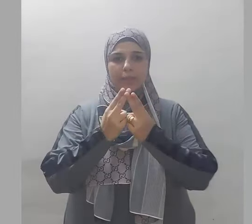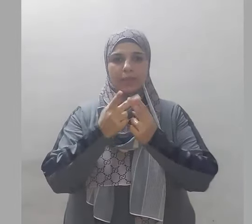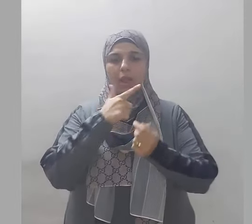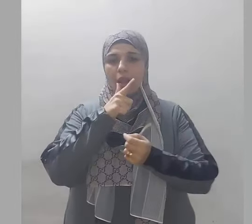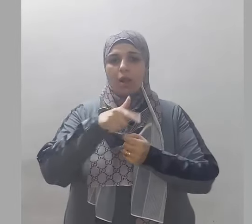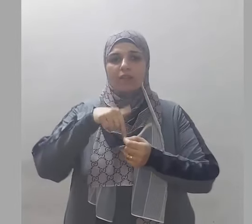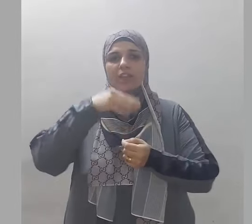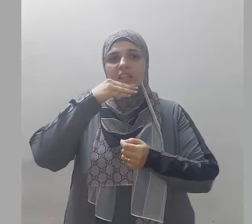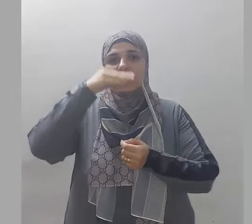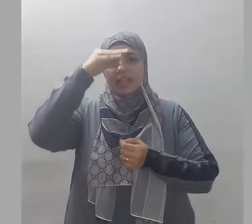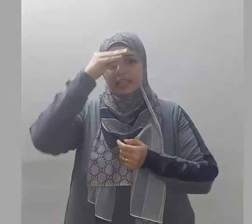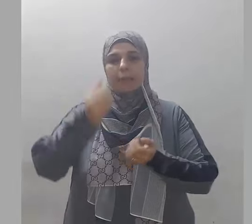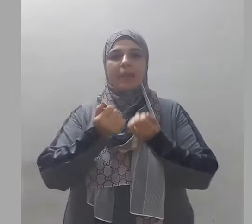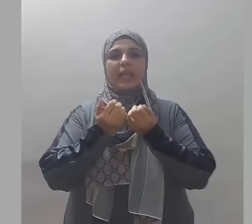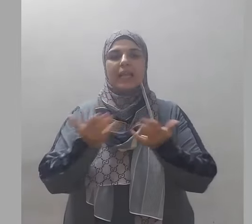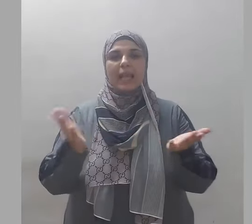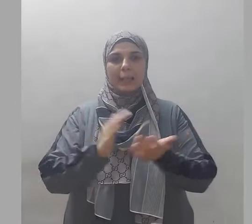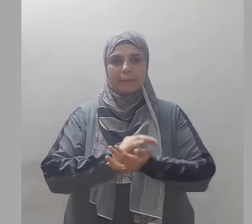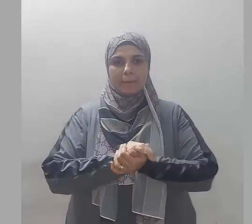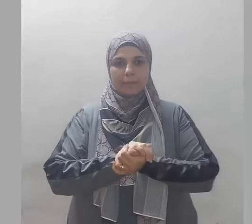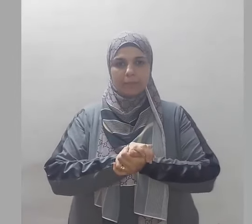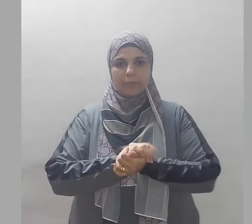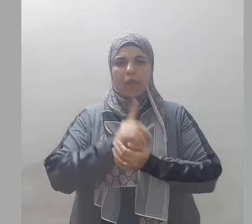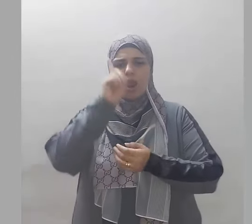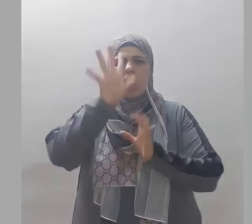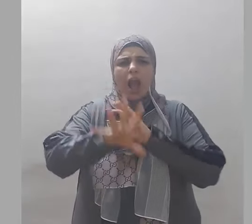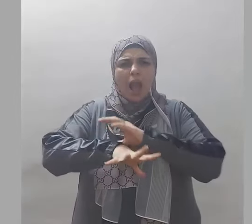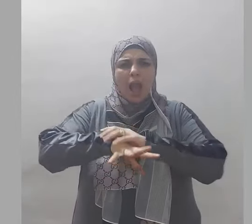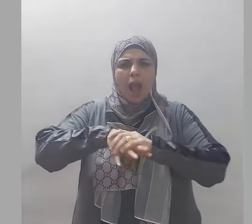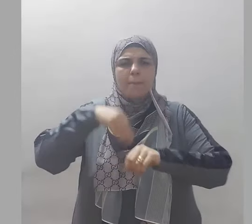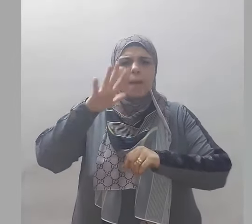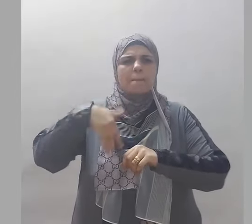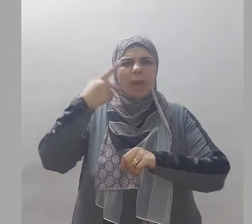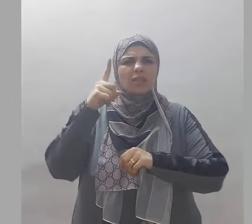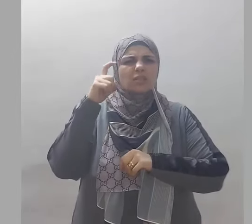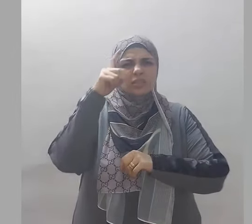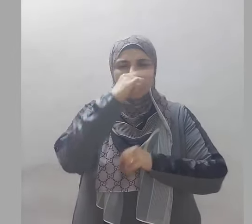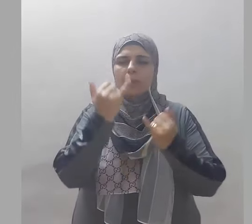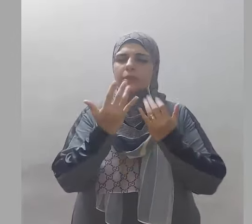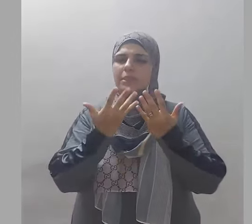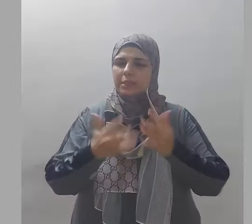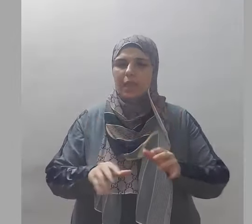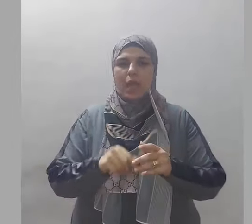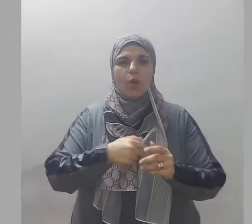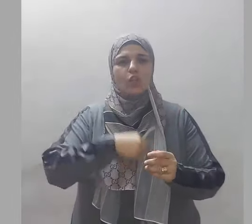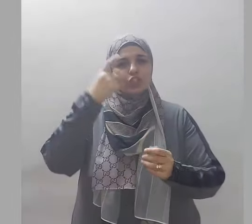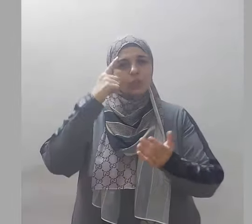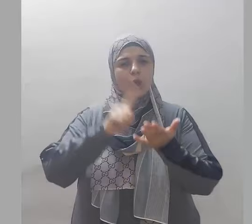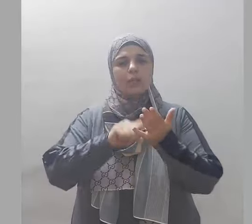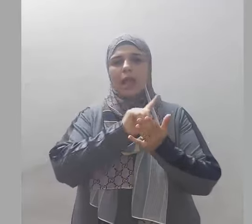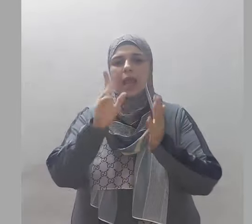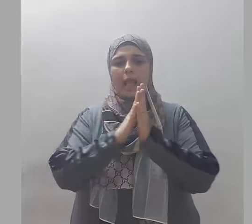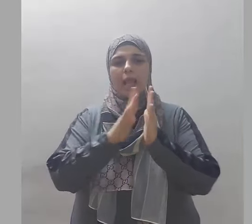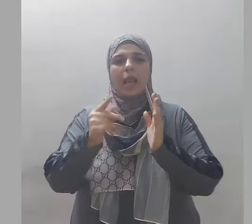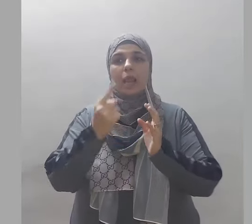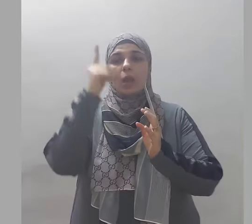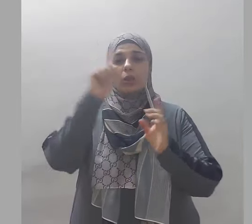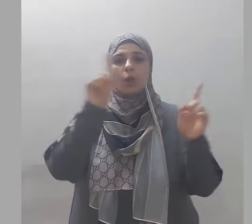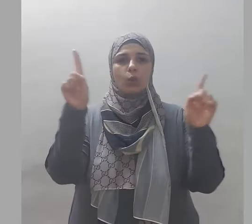القائل في كتابه الكريم: سيجعل الله بعد عسر يسرا. وأشهد أن لا إله إلا الله وحده لا شريك